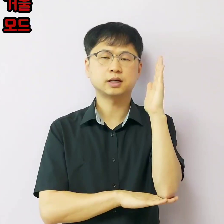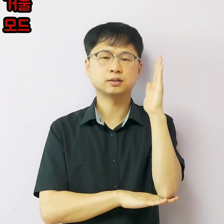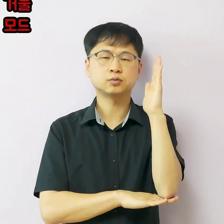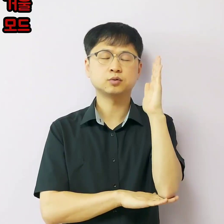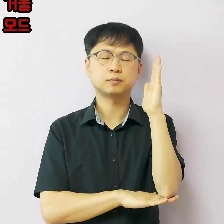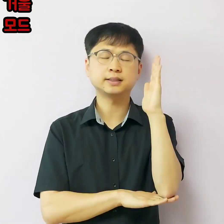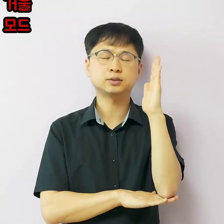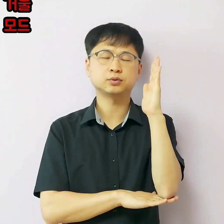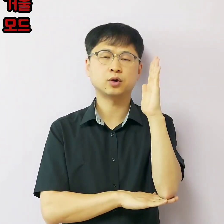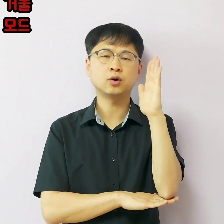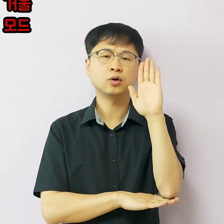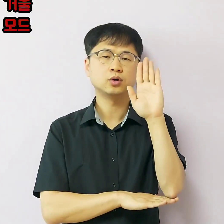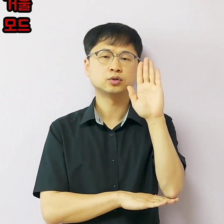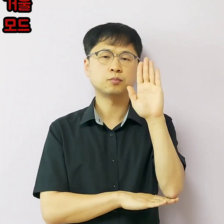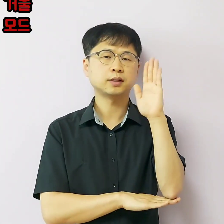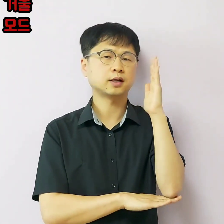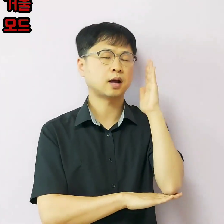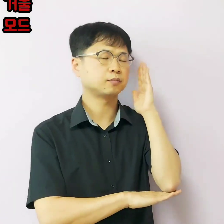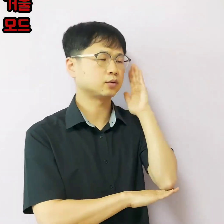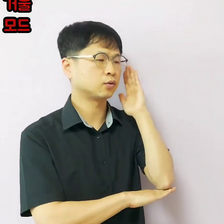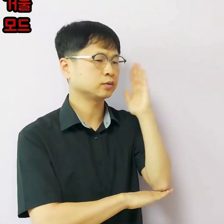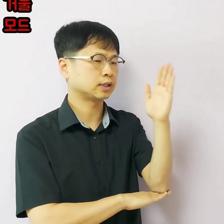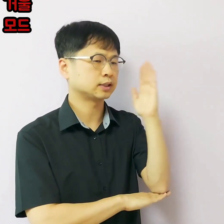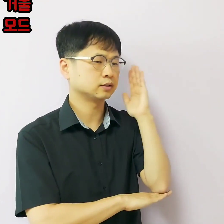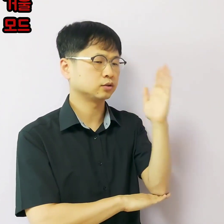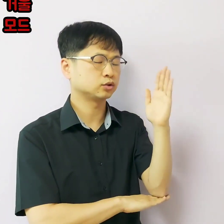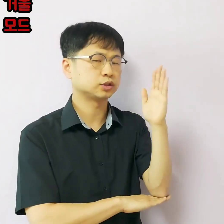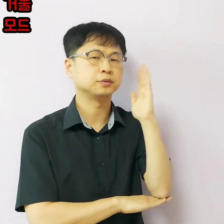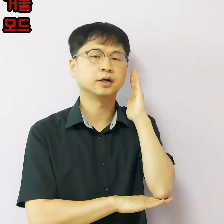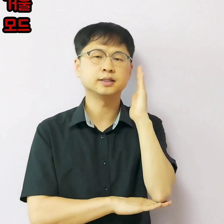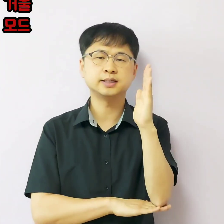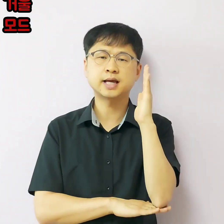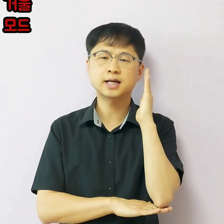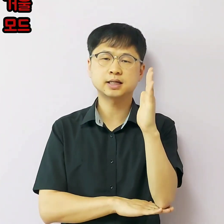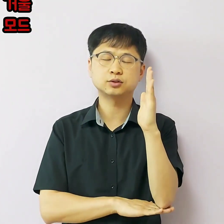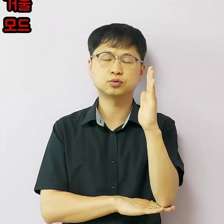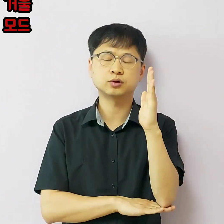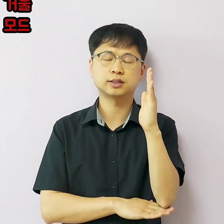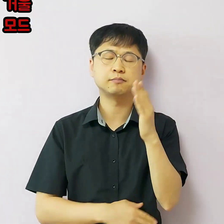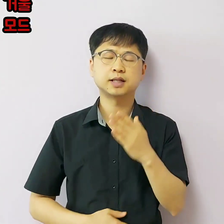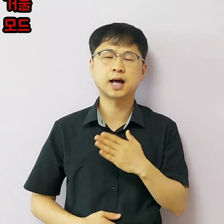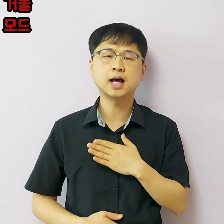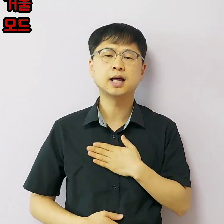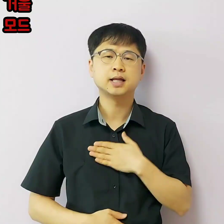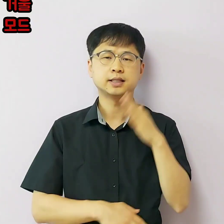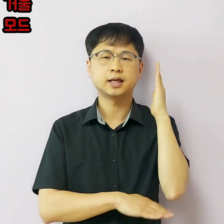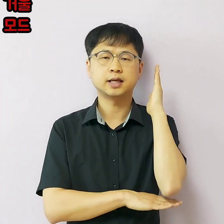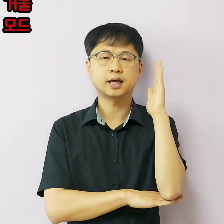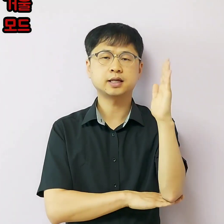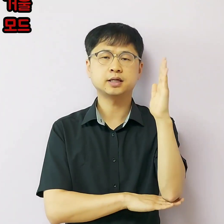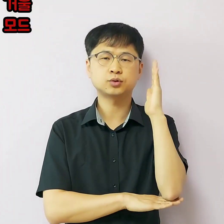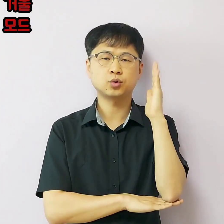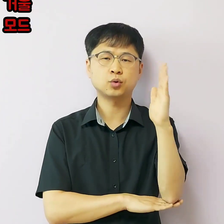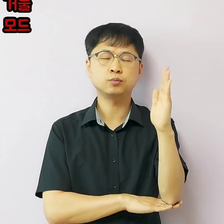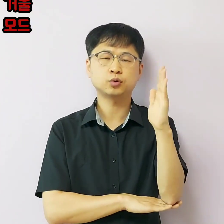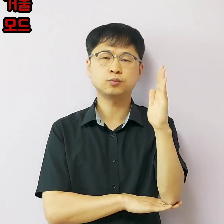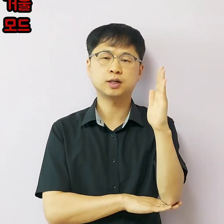한 손을 받치고요. 손바닥을 앞뒤로 살짝 흔들어 주시면 이야기란 수어가 됩니다. 내 얘기 좀이란